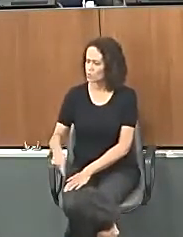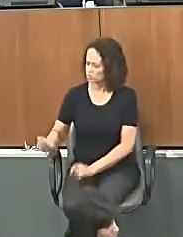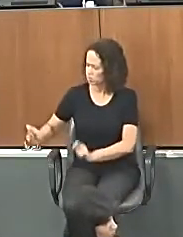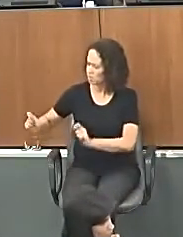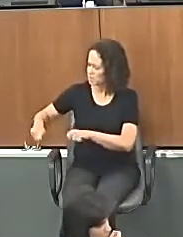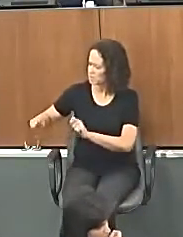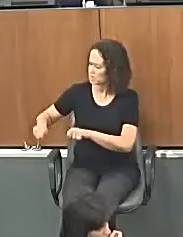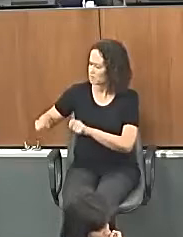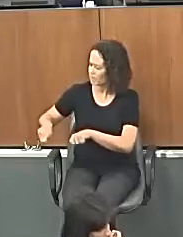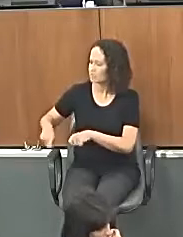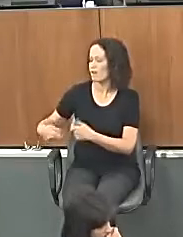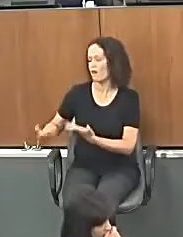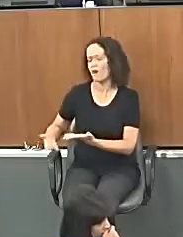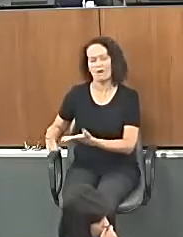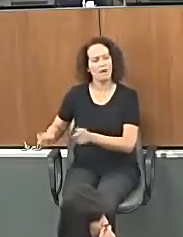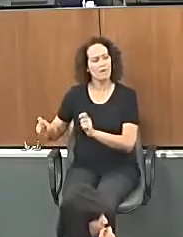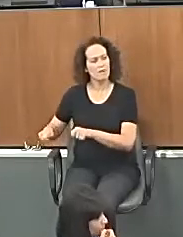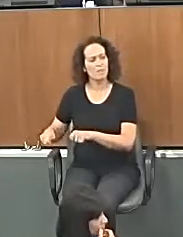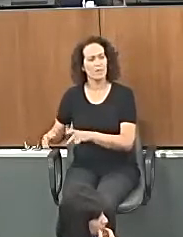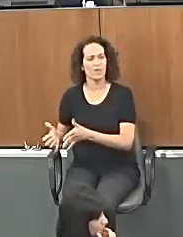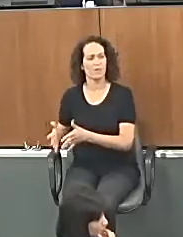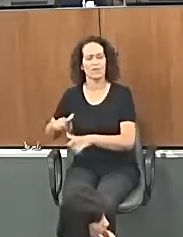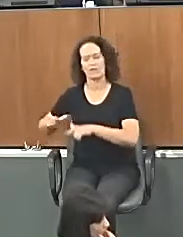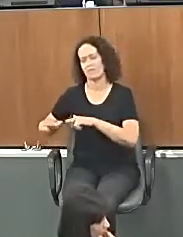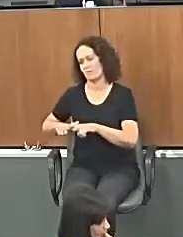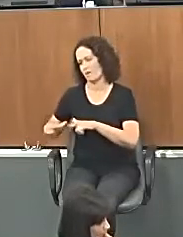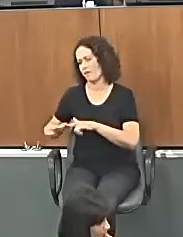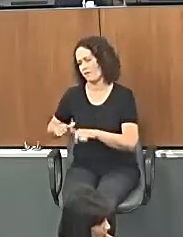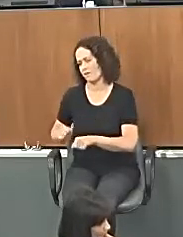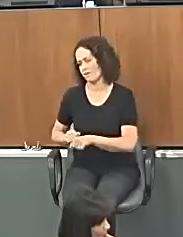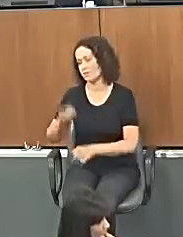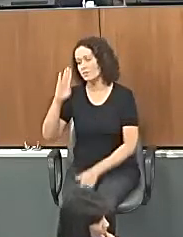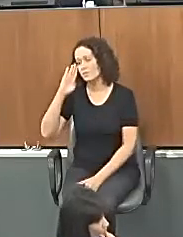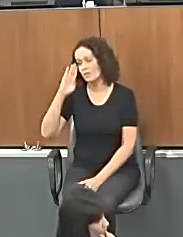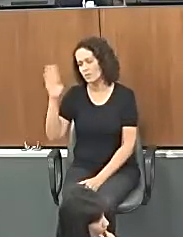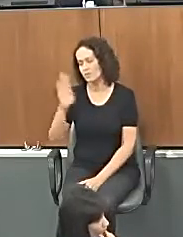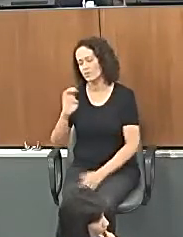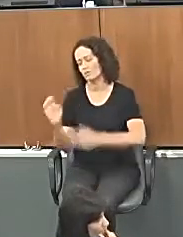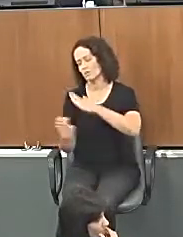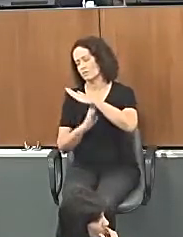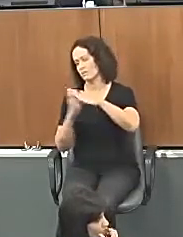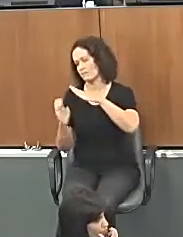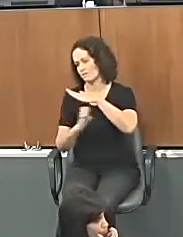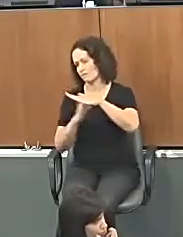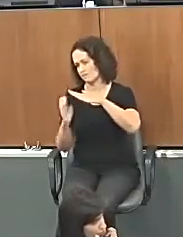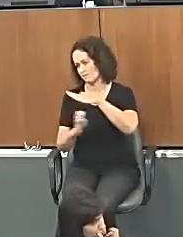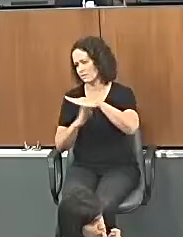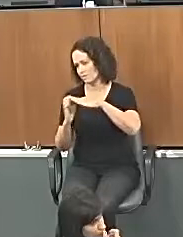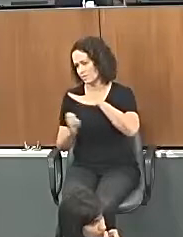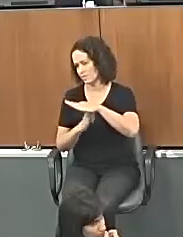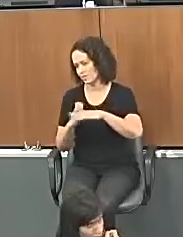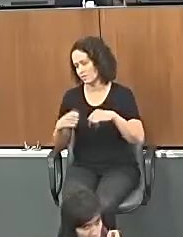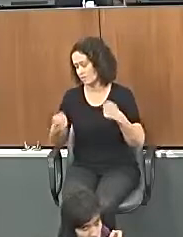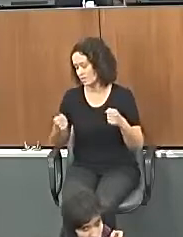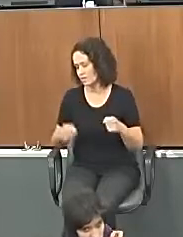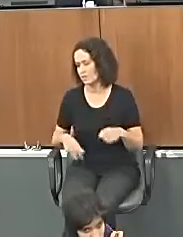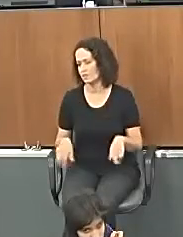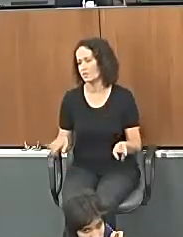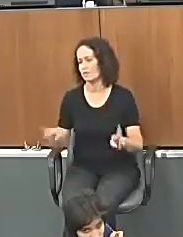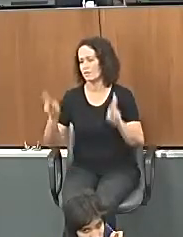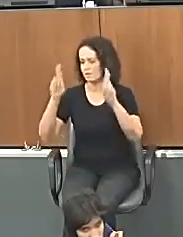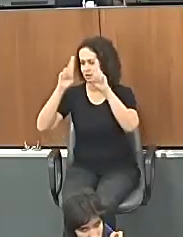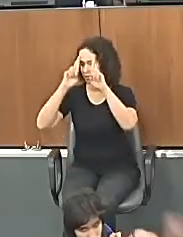que há trabalho para cada pessoa é e principalmente nas grandes empresas em que é deve ser respeitada a lei de